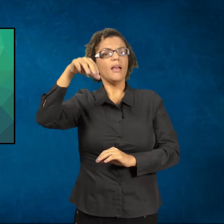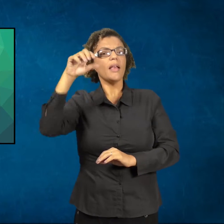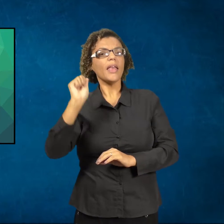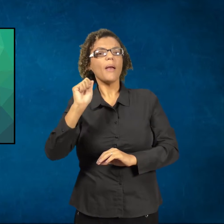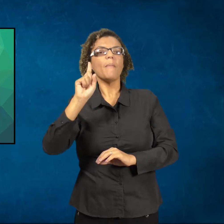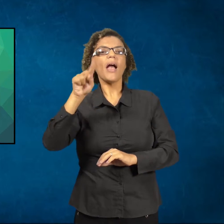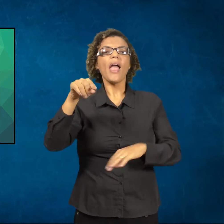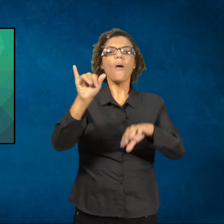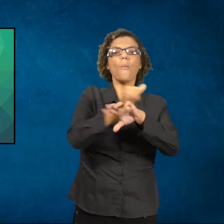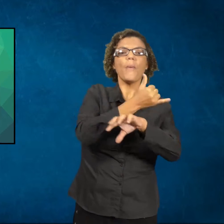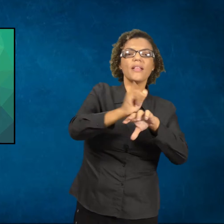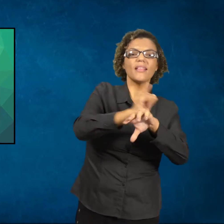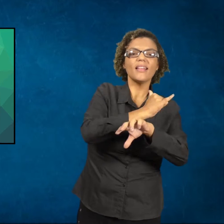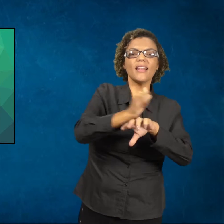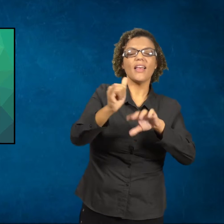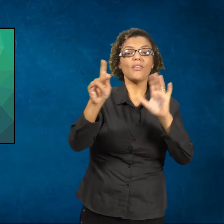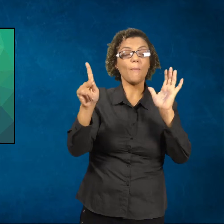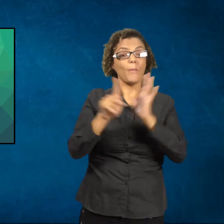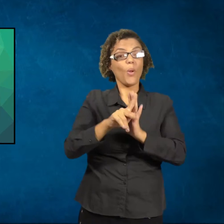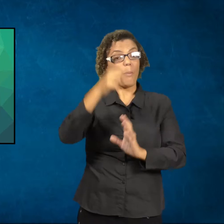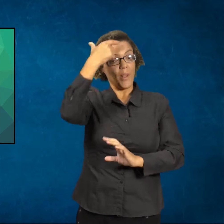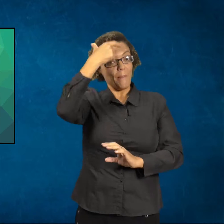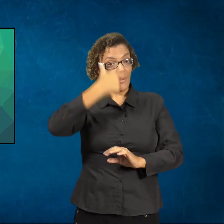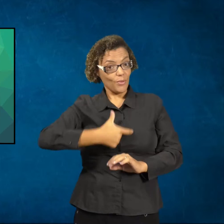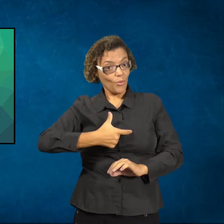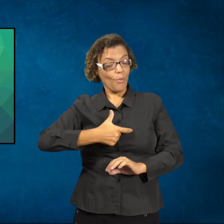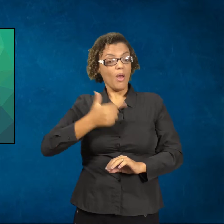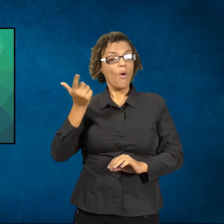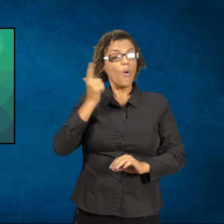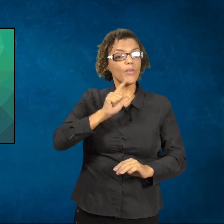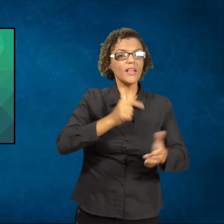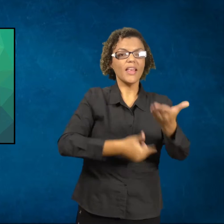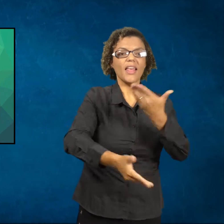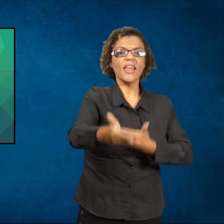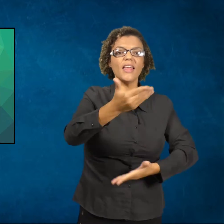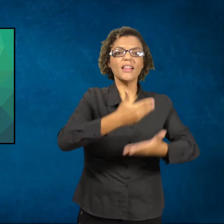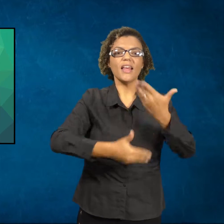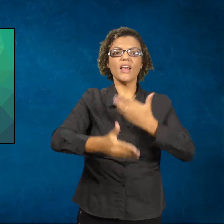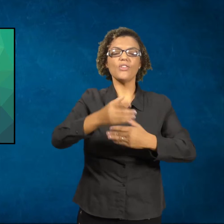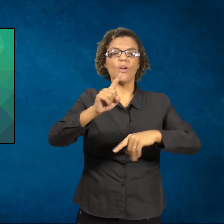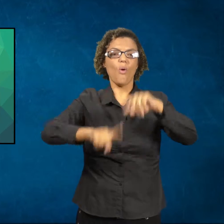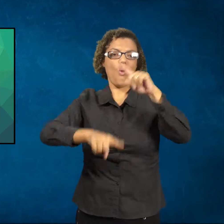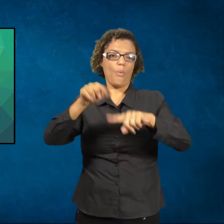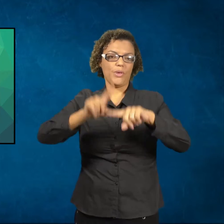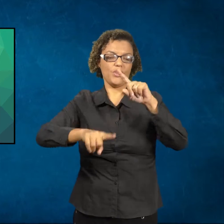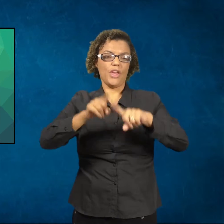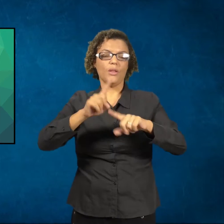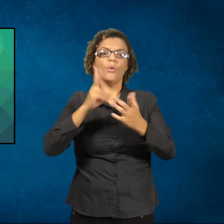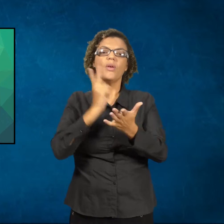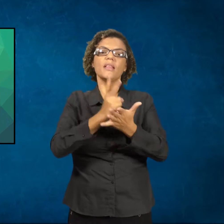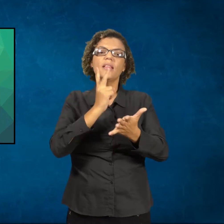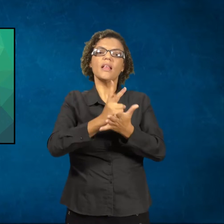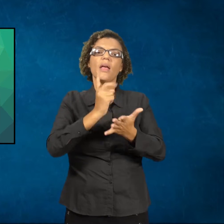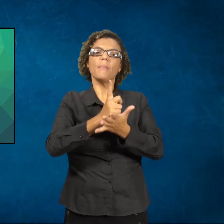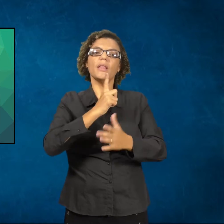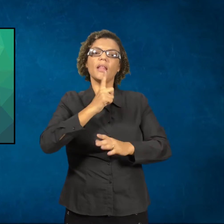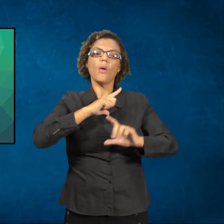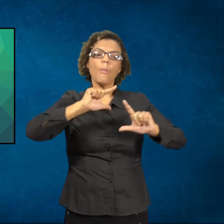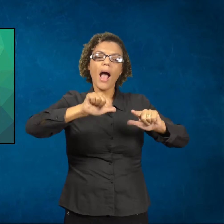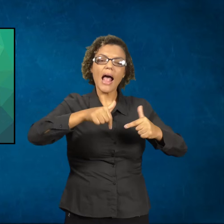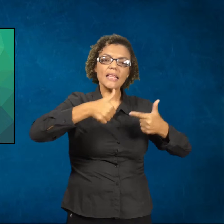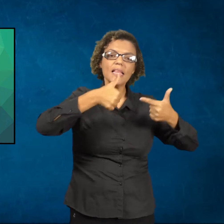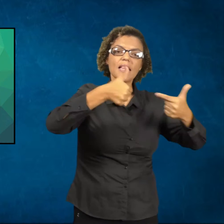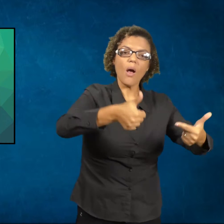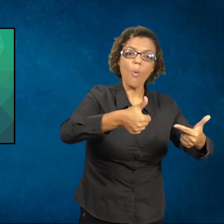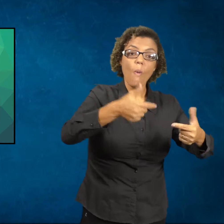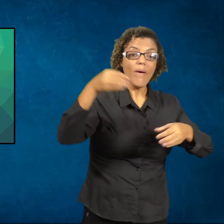né, para o sujeito dar conta de interagir com os objetos. Toda ação minimamente articulada,